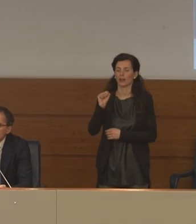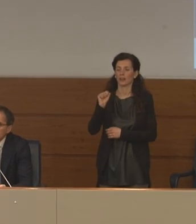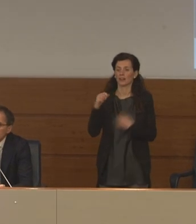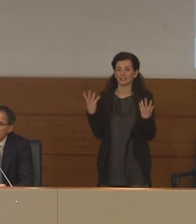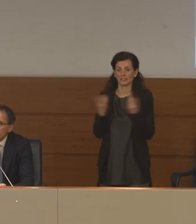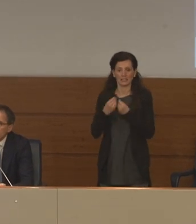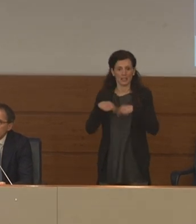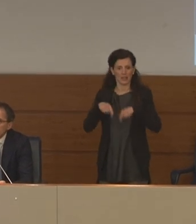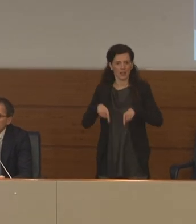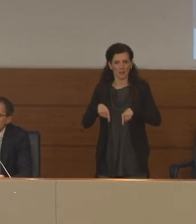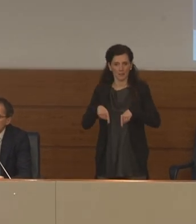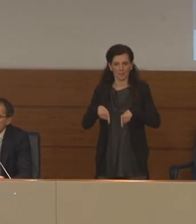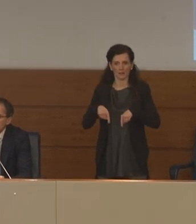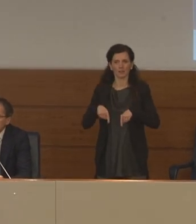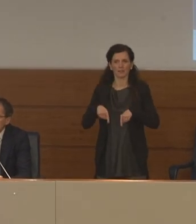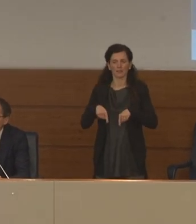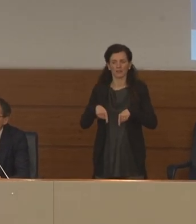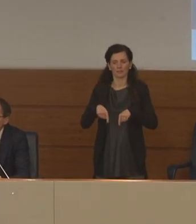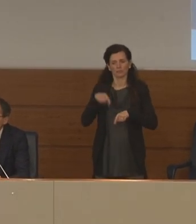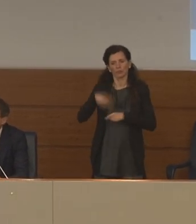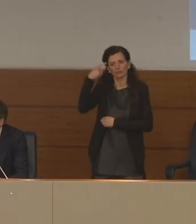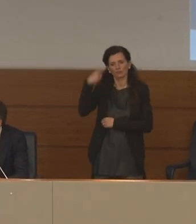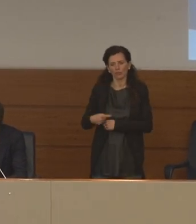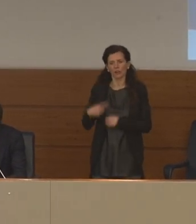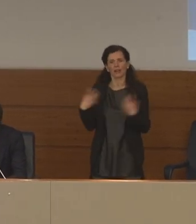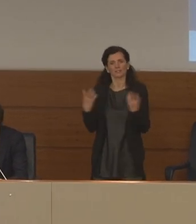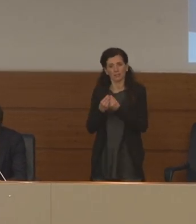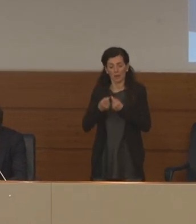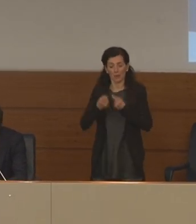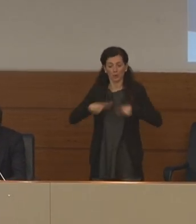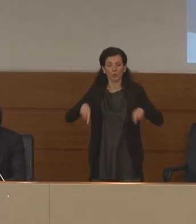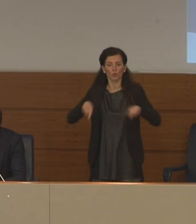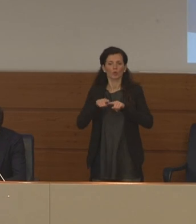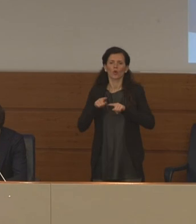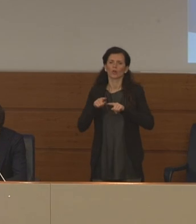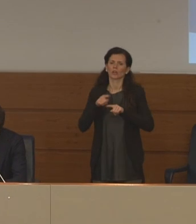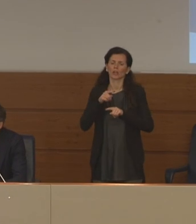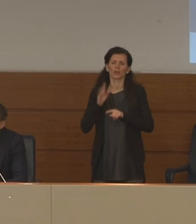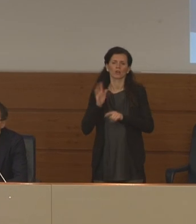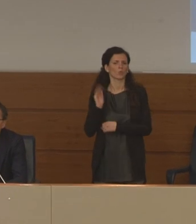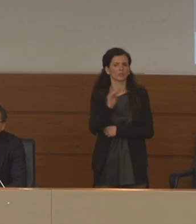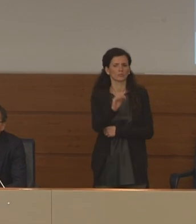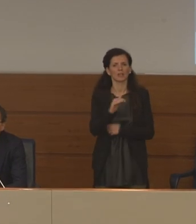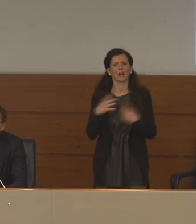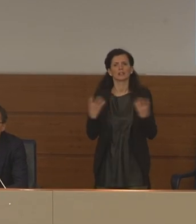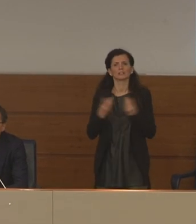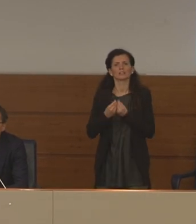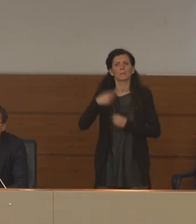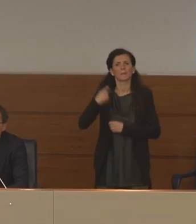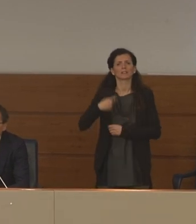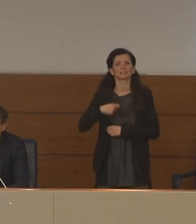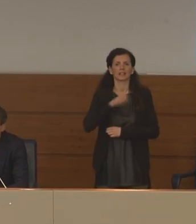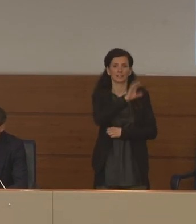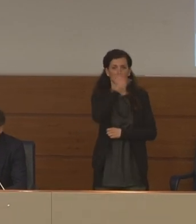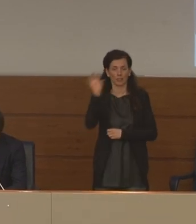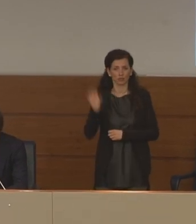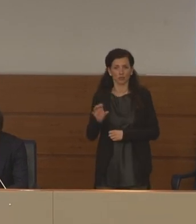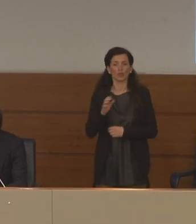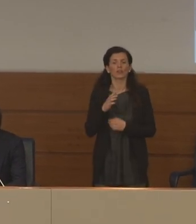con noi e ha tenuto una riunione della riunione quotidiana con i presidenti di regione